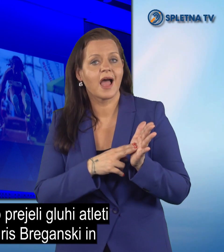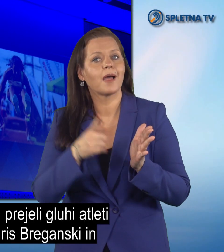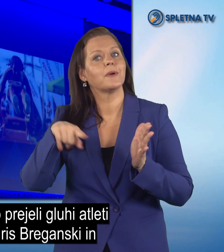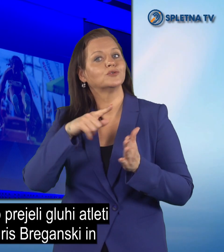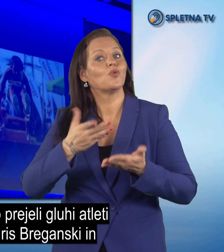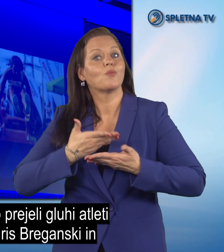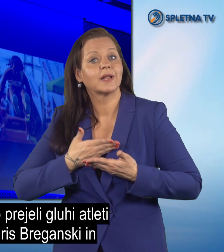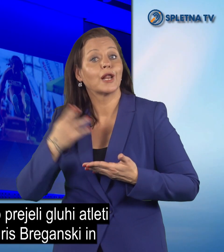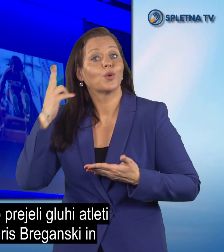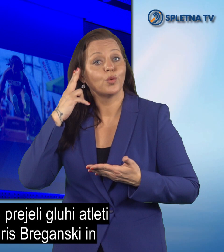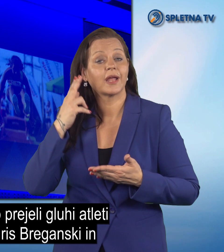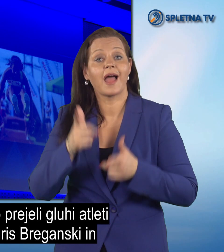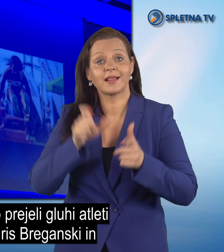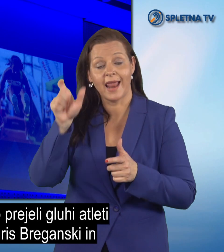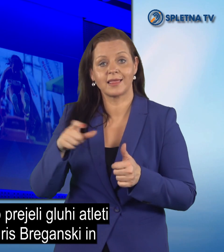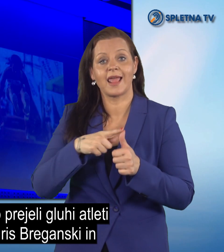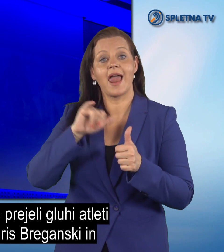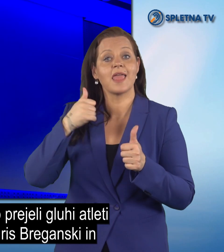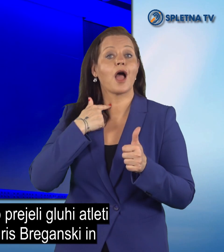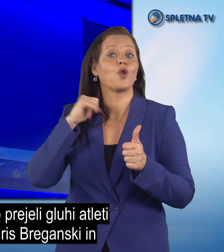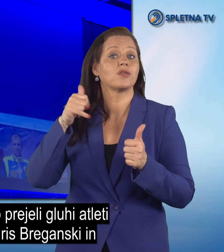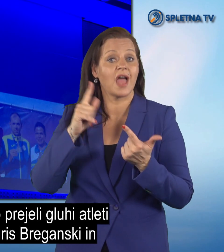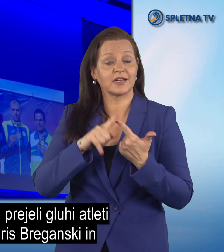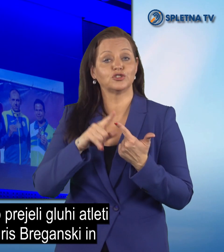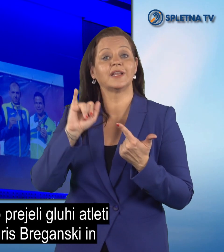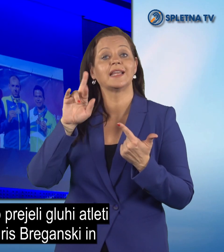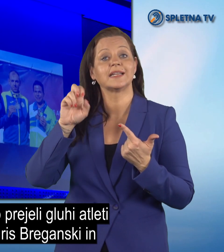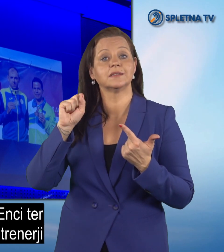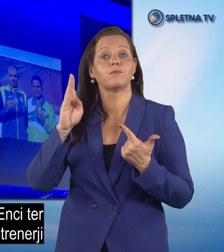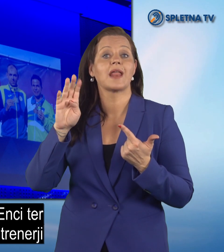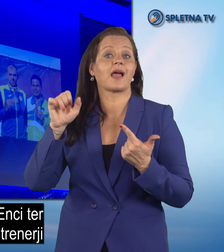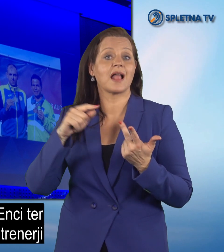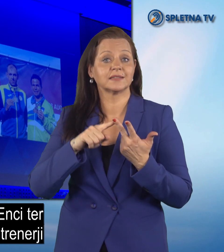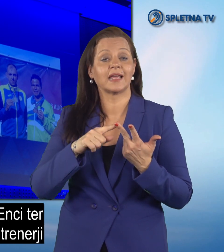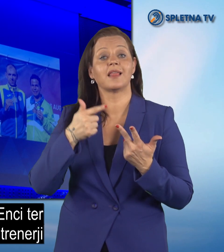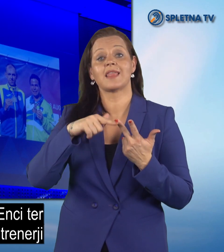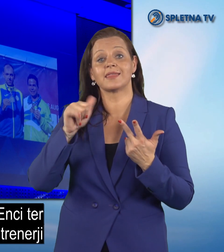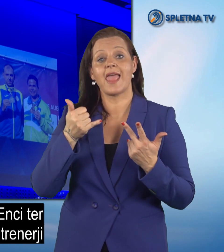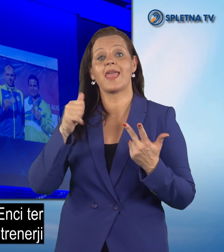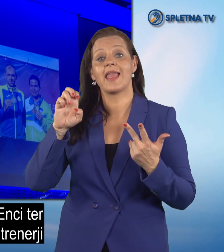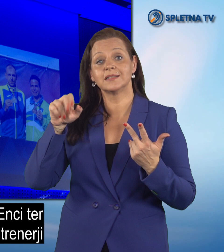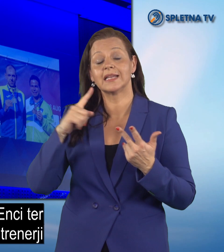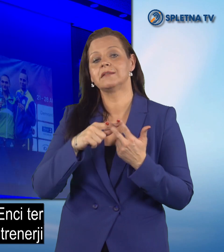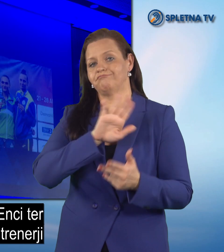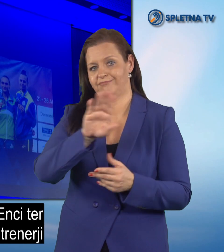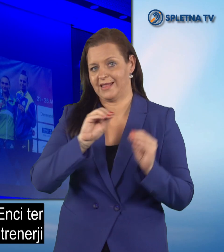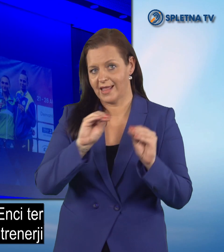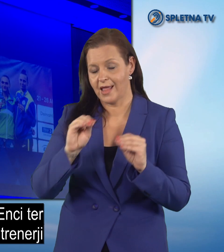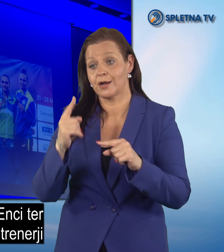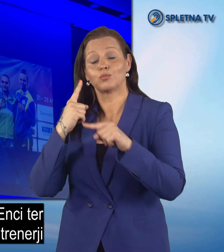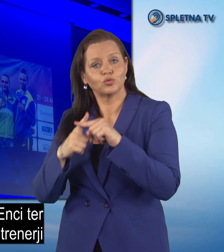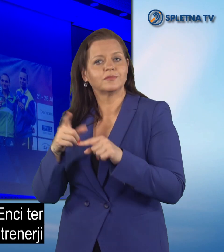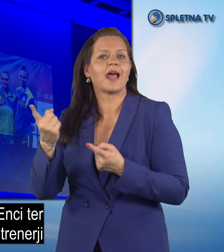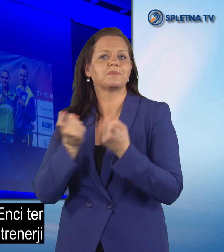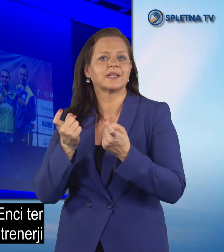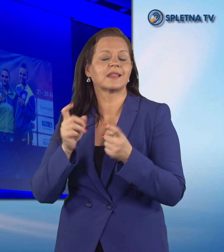Srebrne znake so prejeli gluhi atleti Leja Glojnarič, Iris Breganski in Tadej Enci ter njihovi